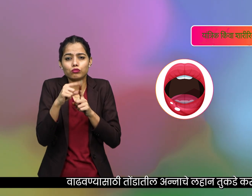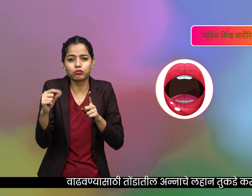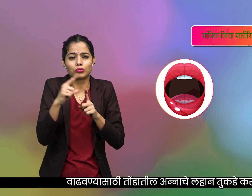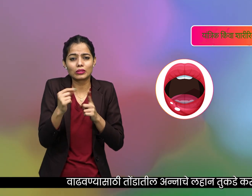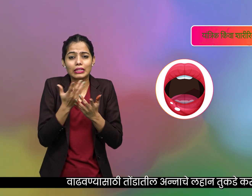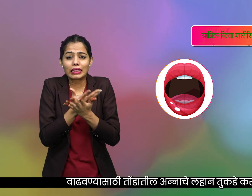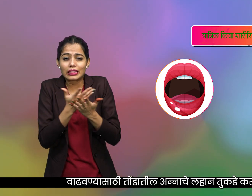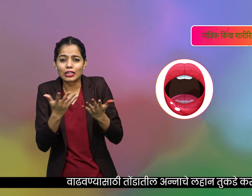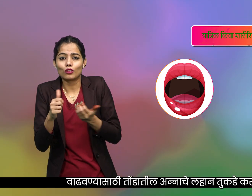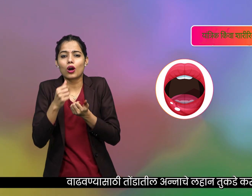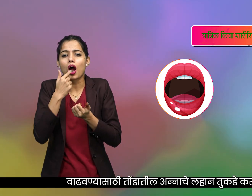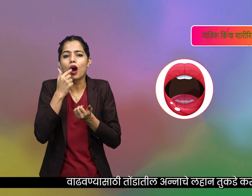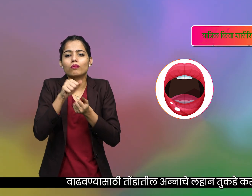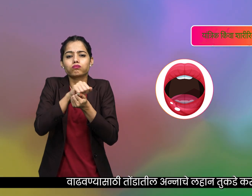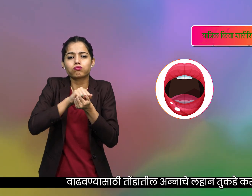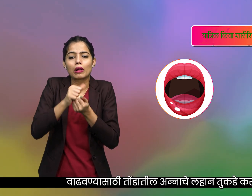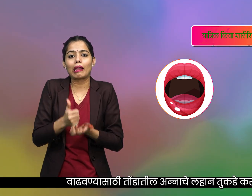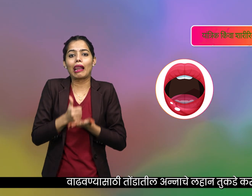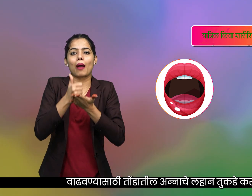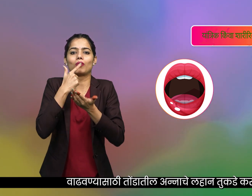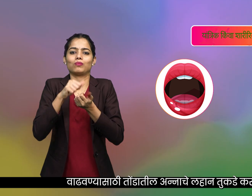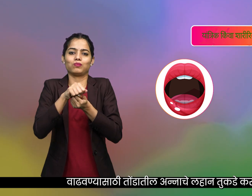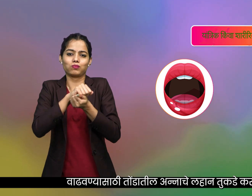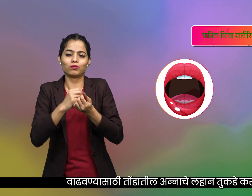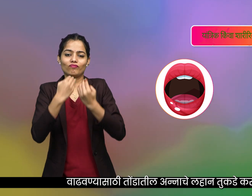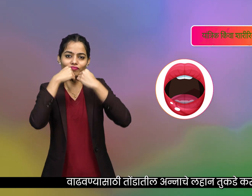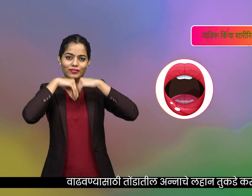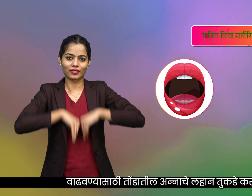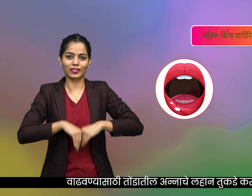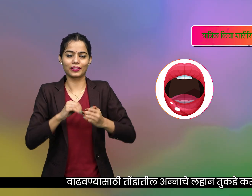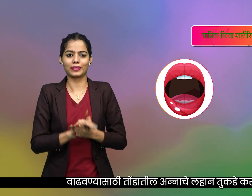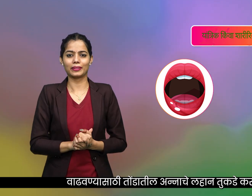वाढवण्यासाठी तोंडातील अन्नाचे लहान तुकडे करावे लागतात.